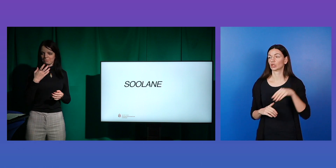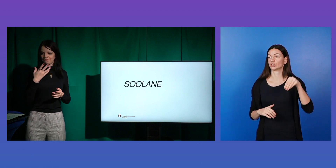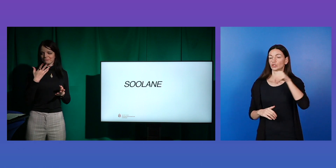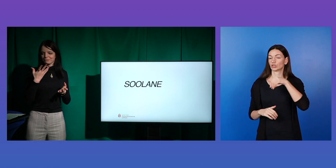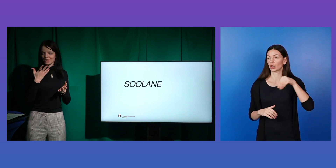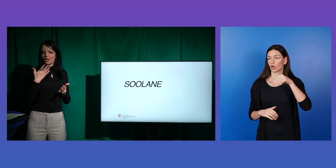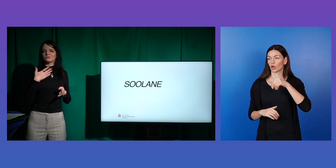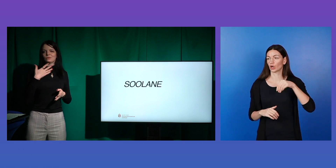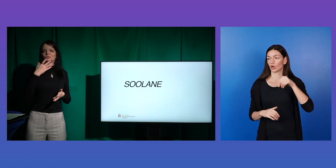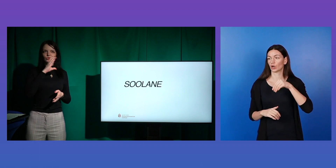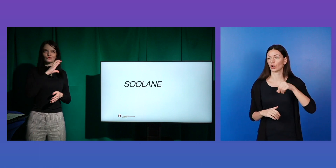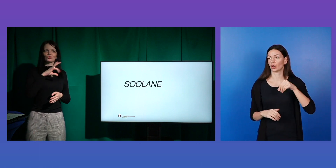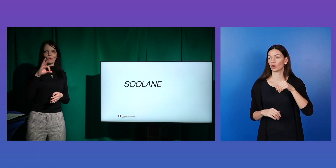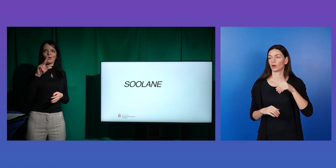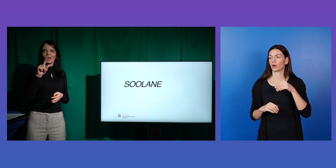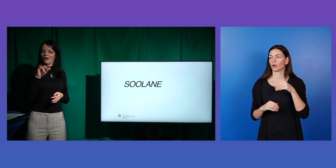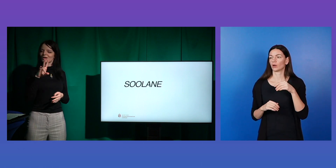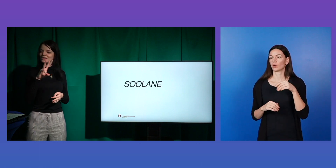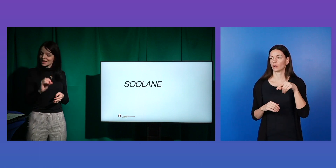Soolane.